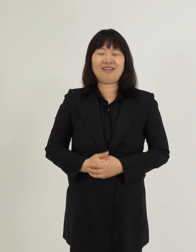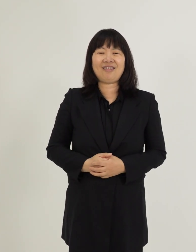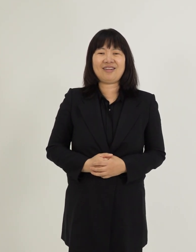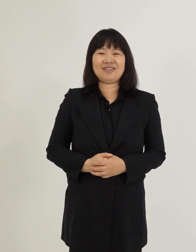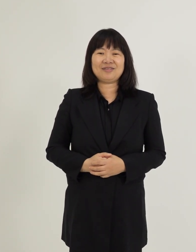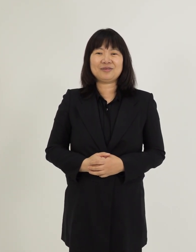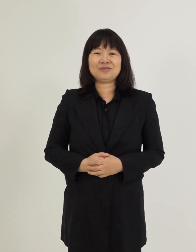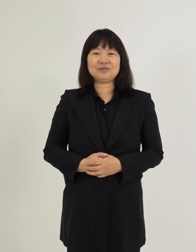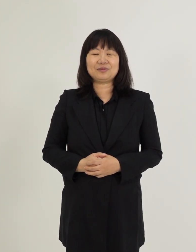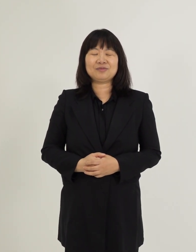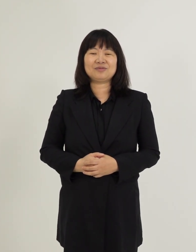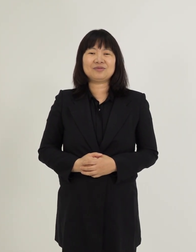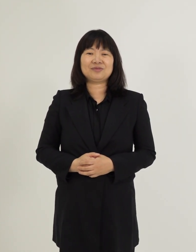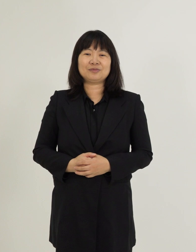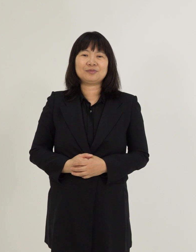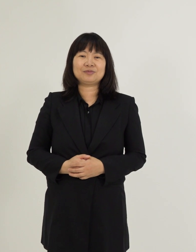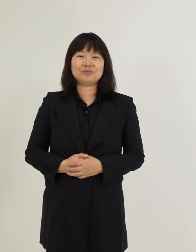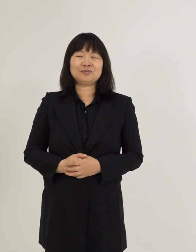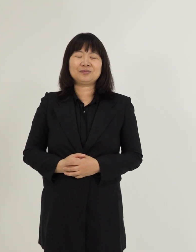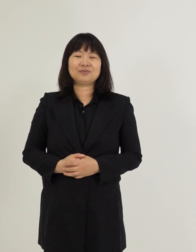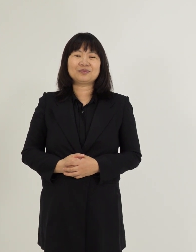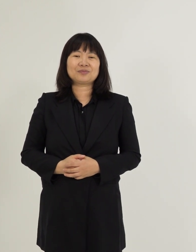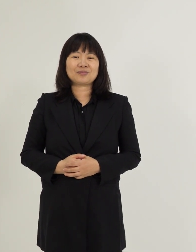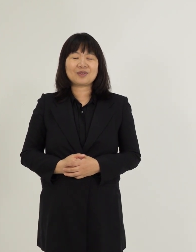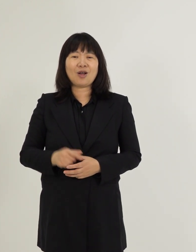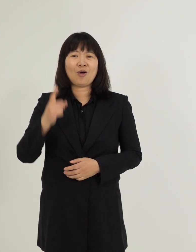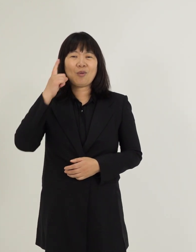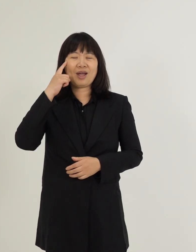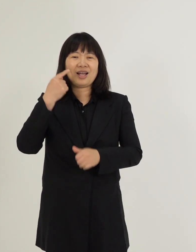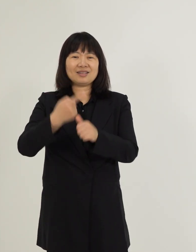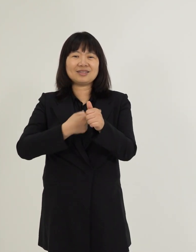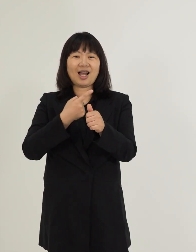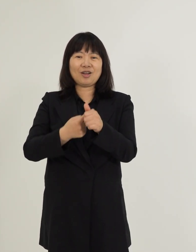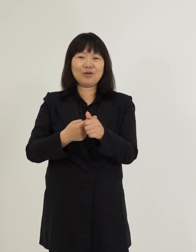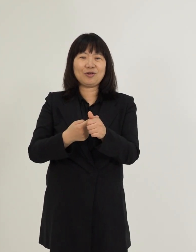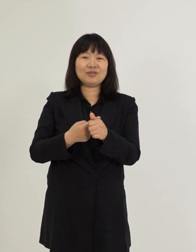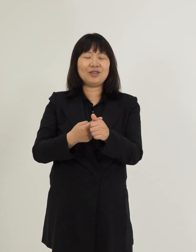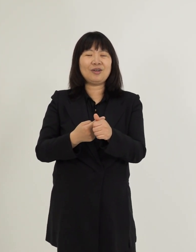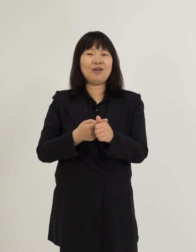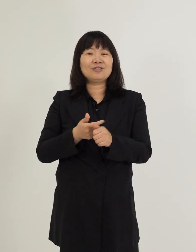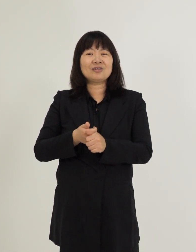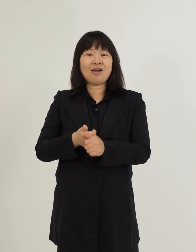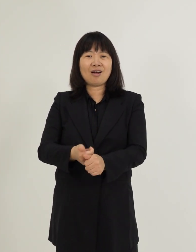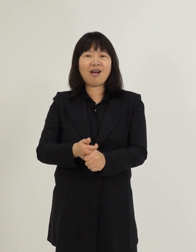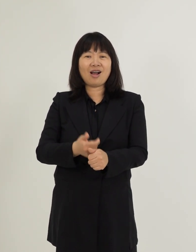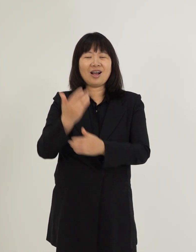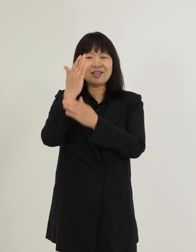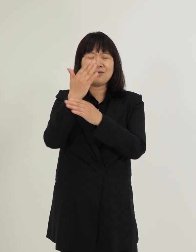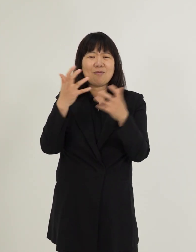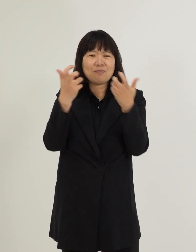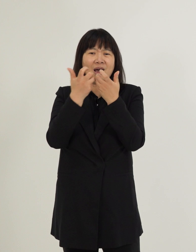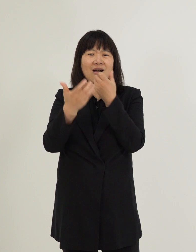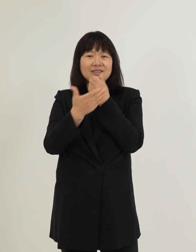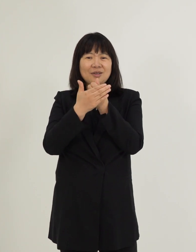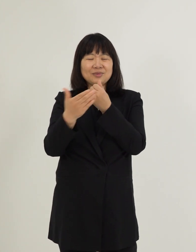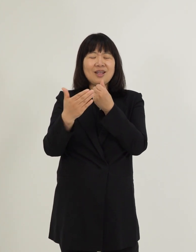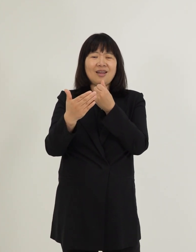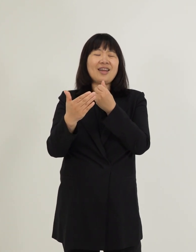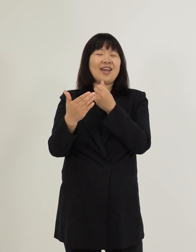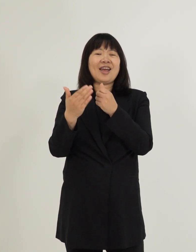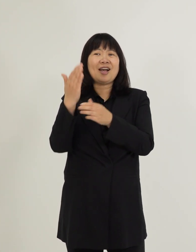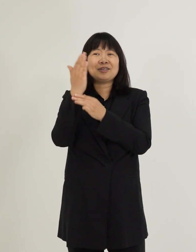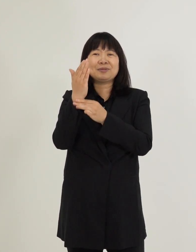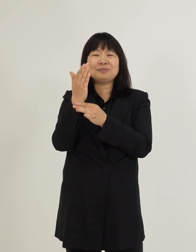이 자연의 질서상? 잎이 무성한 걸로 봐서 열매가 있는 줄 알았어요. 열매가